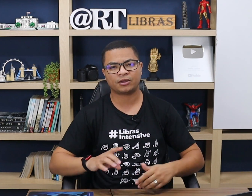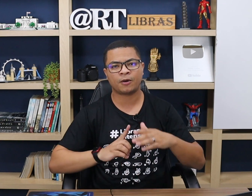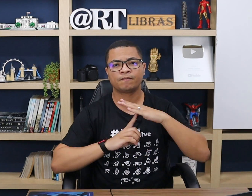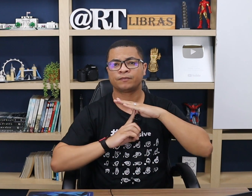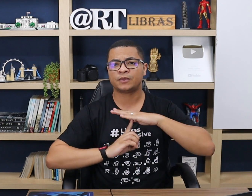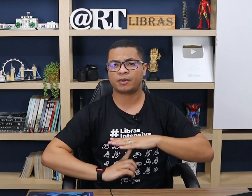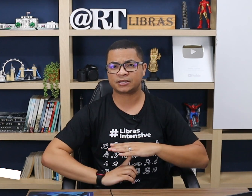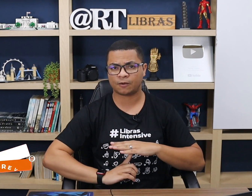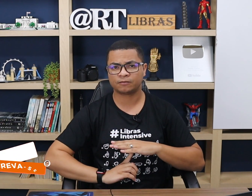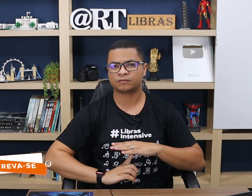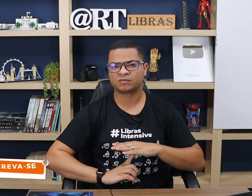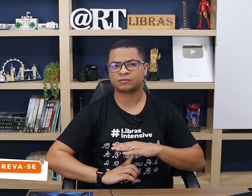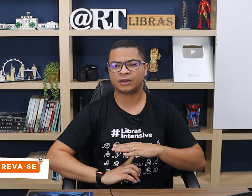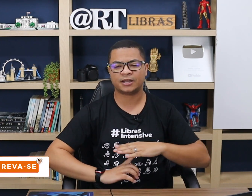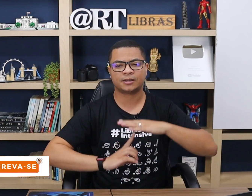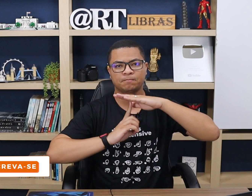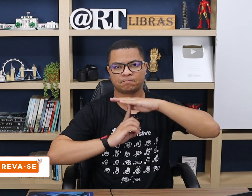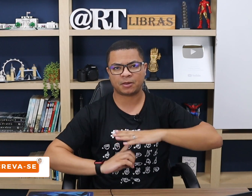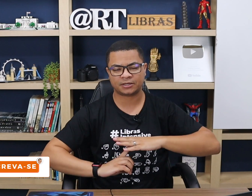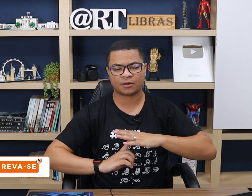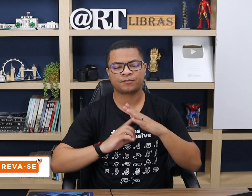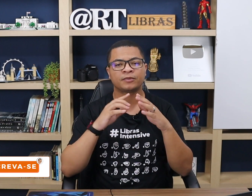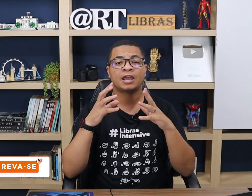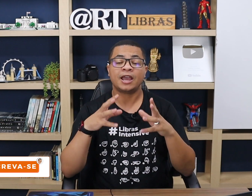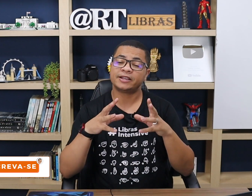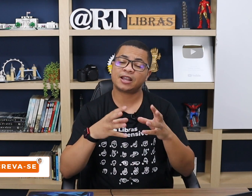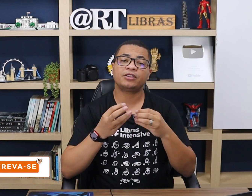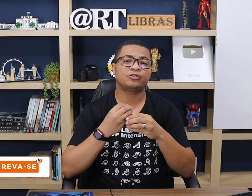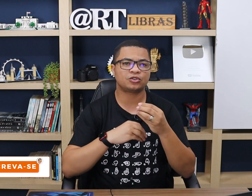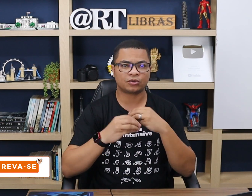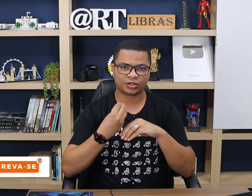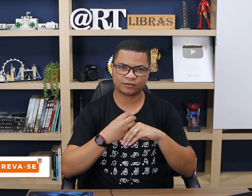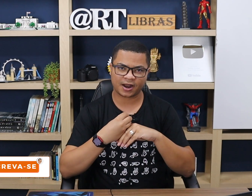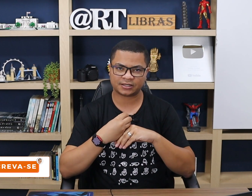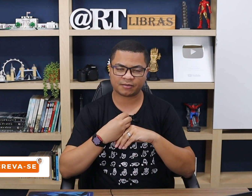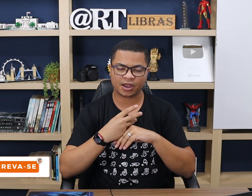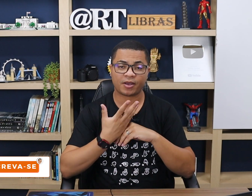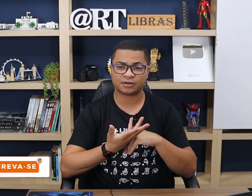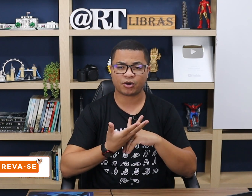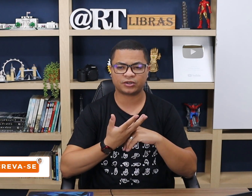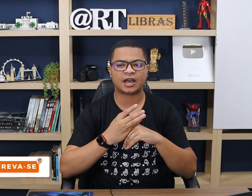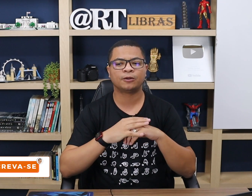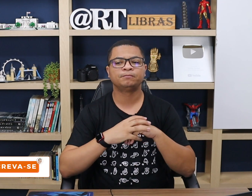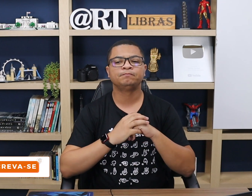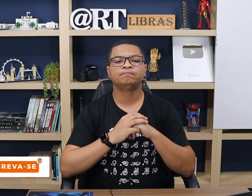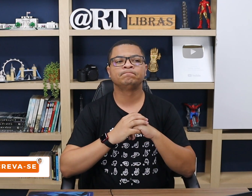critério tá bom depressão beleza depressão esse sinal dentro de um contexto de frases também como é que você pode usar